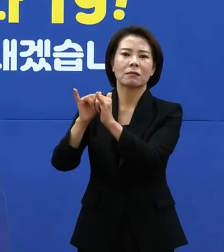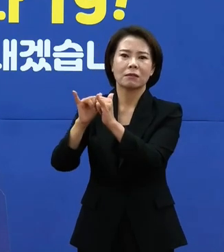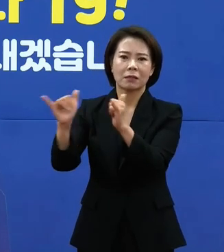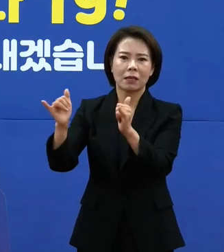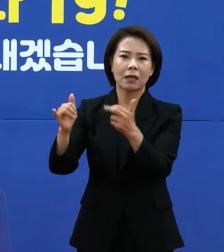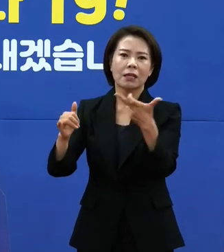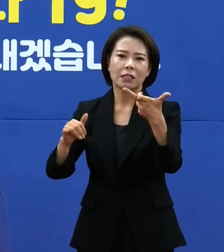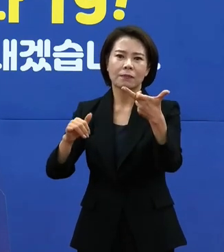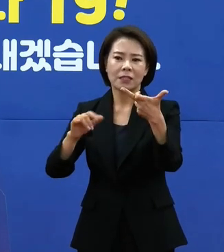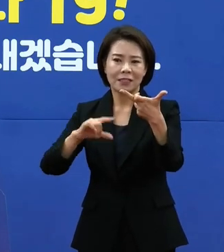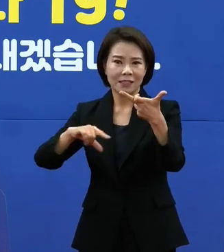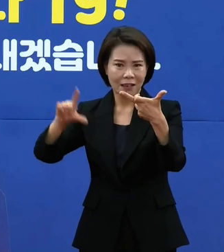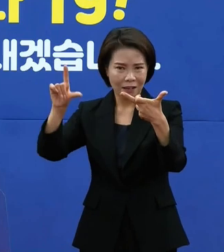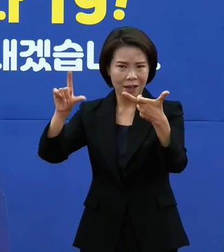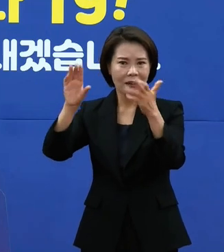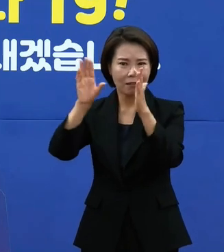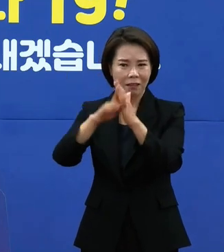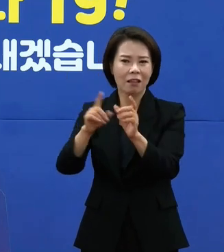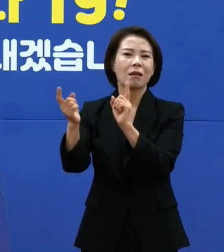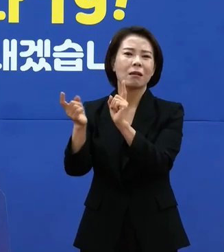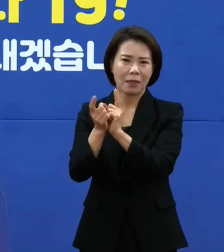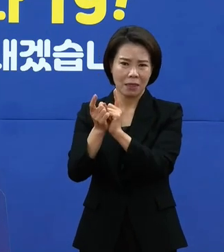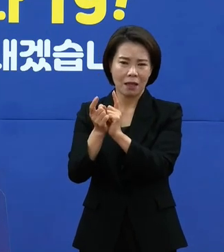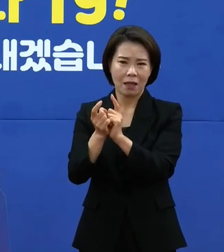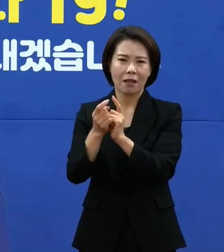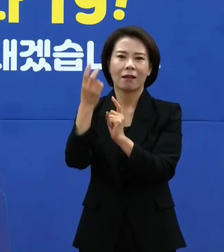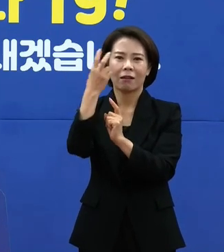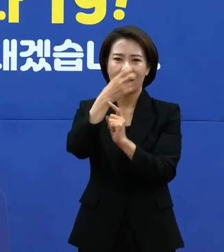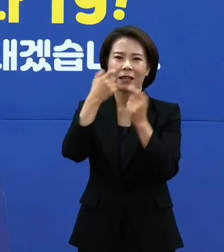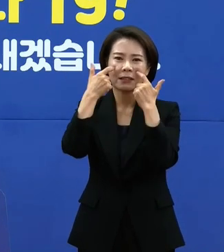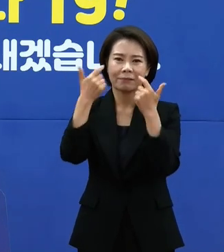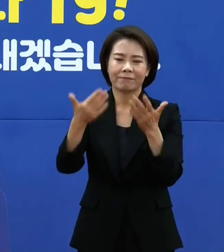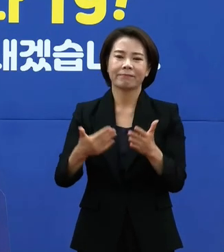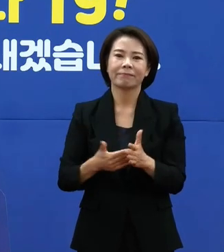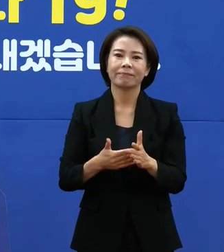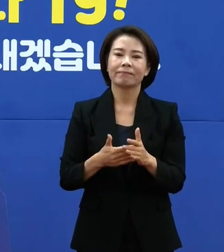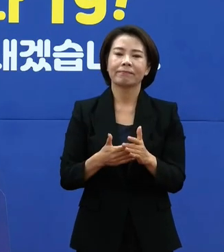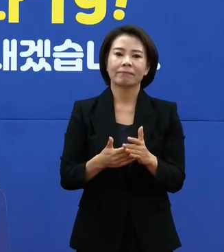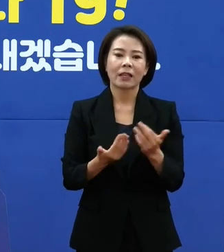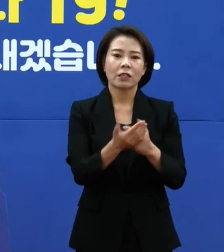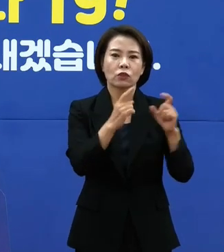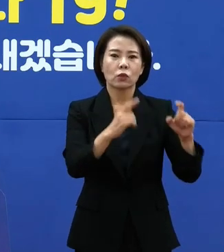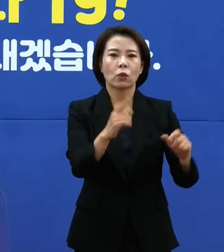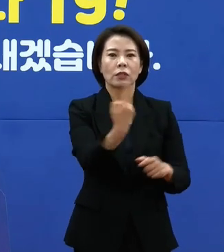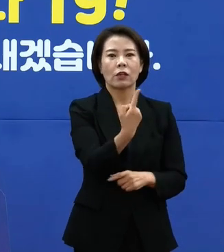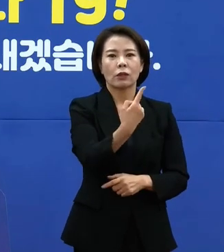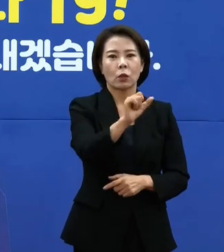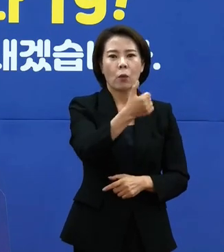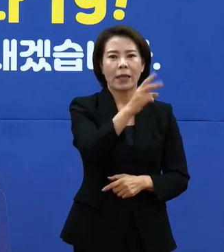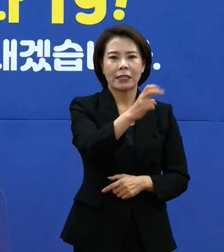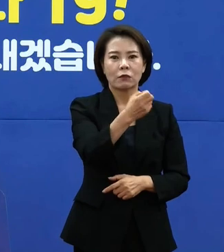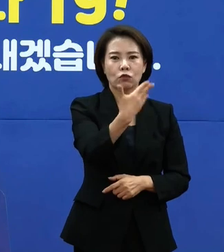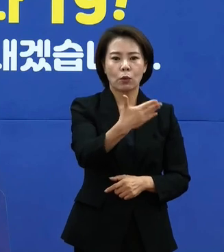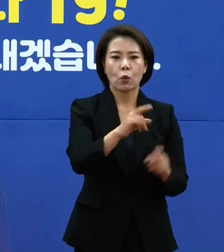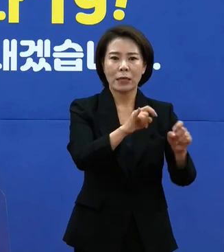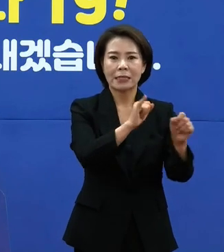지난 17일 접촉했던 것으로 조사되었습니다. 제주 1529번